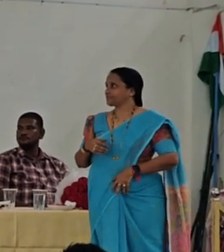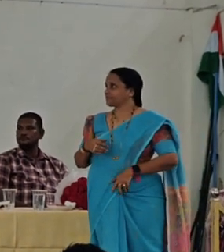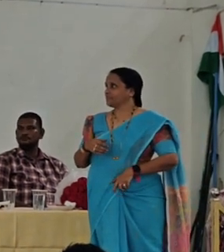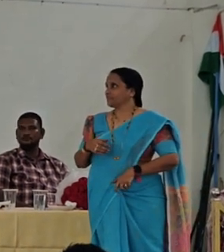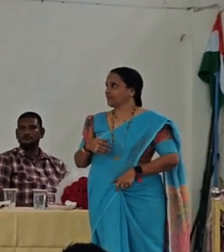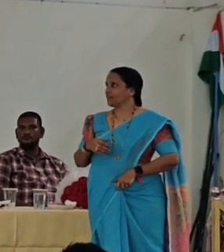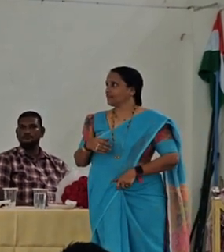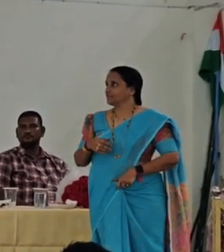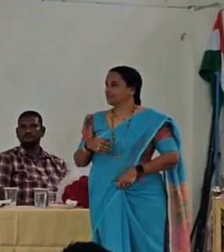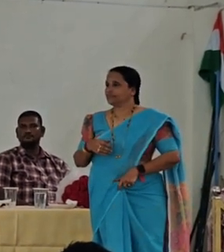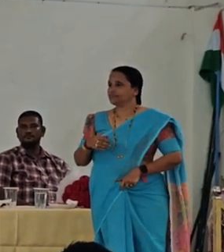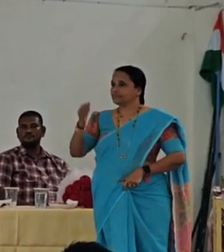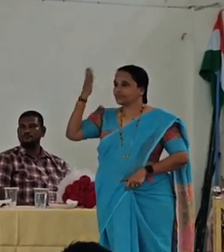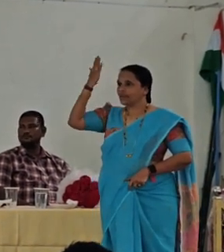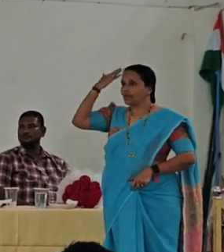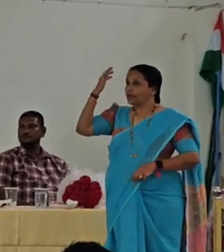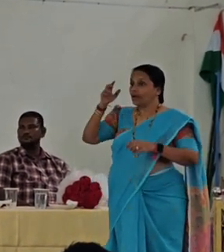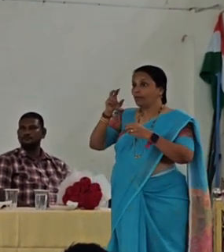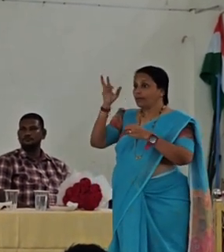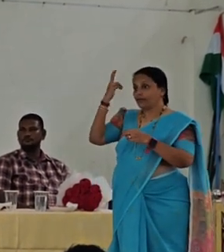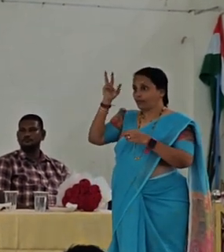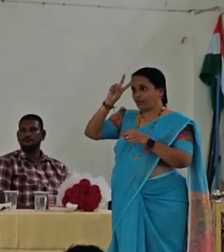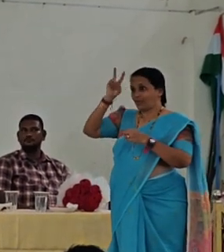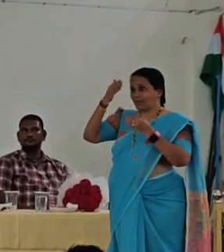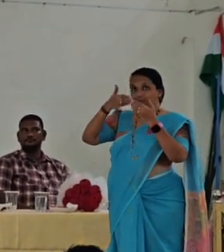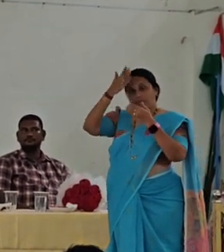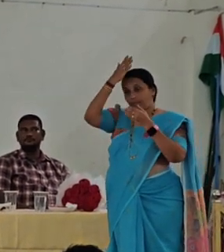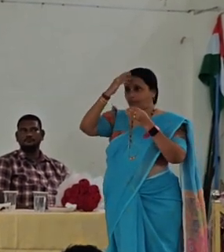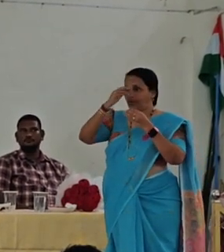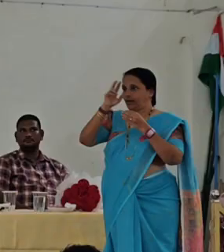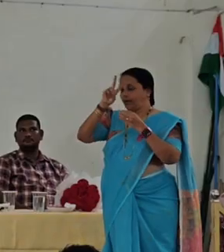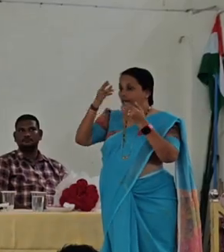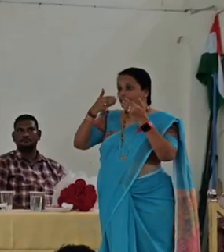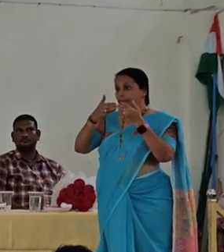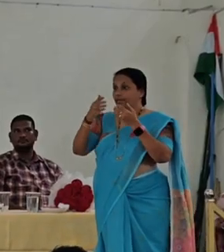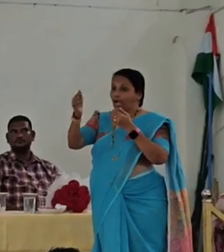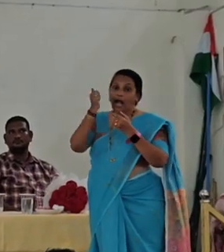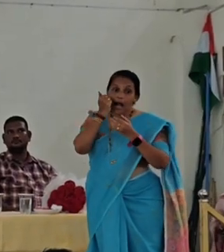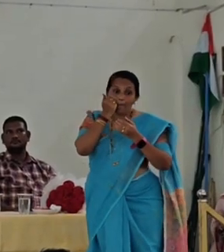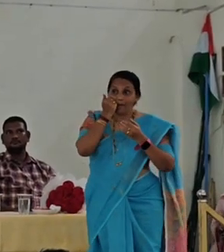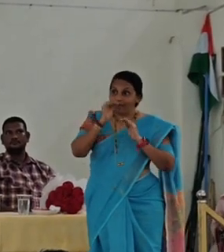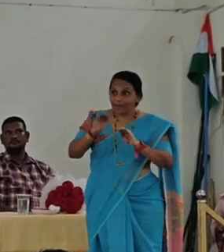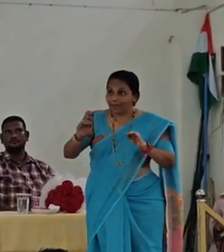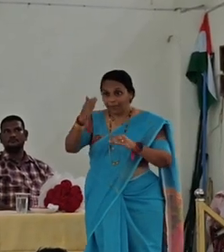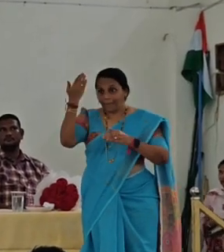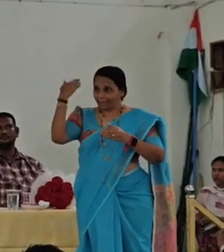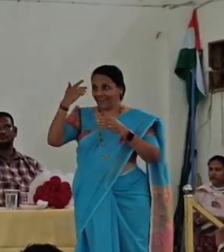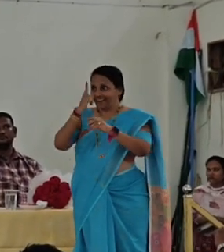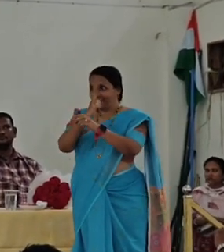అలాగే మొన్న మీటింగ్లో కూడా దీనికి ఇన్స్ట్రక్షన్ టీటీఎంలో అంటే పేరెంట్ టీచర్స్ మీటింగ్లో